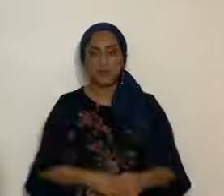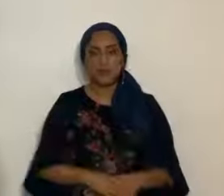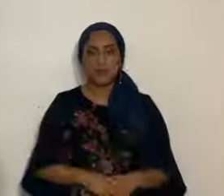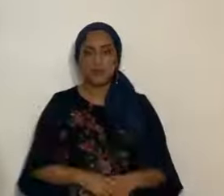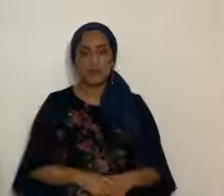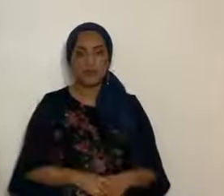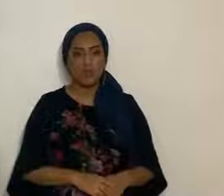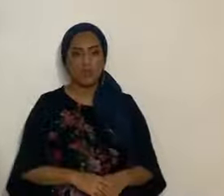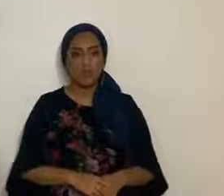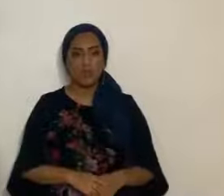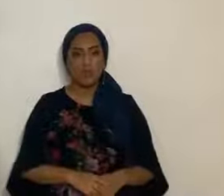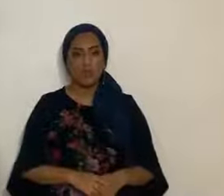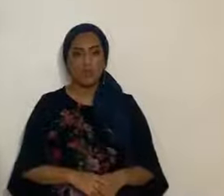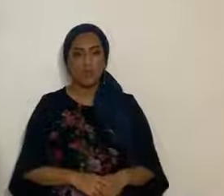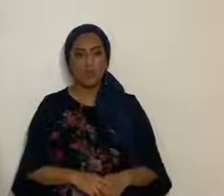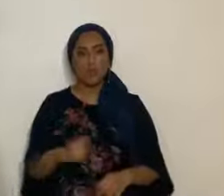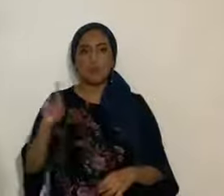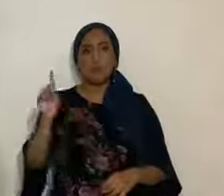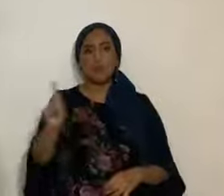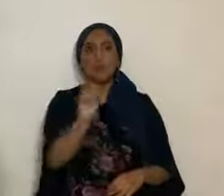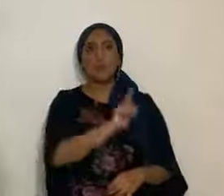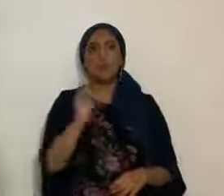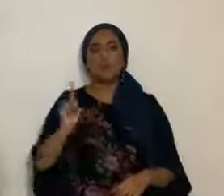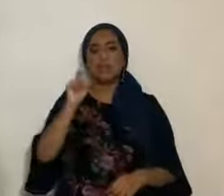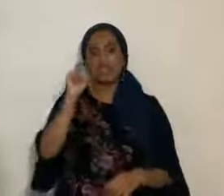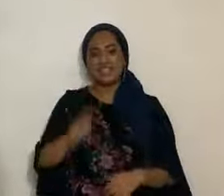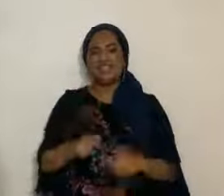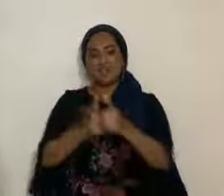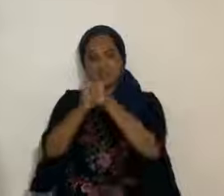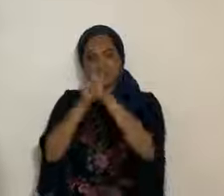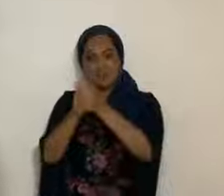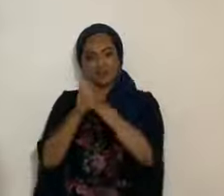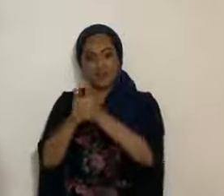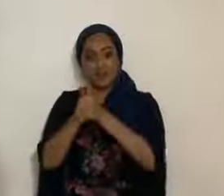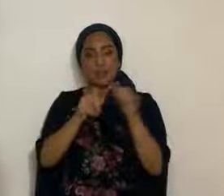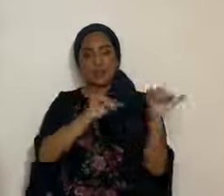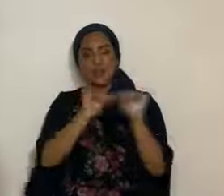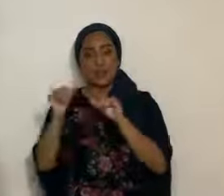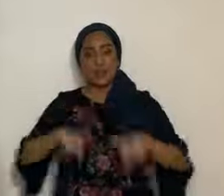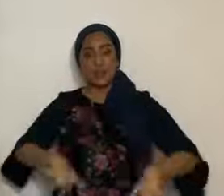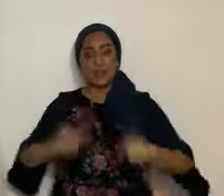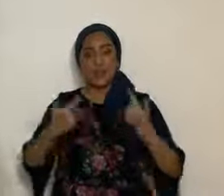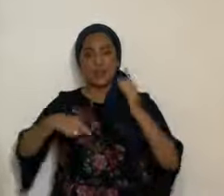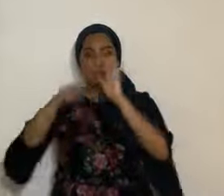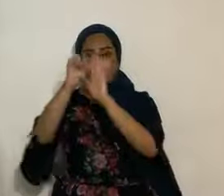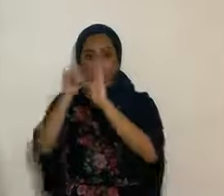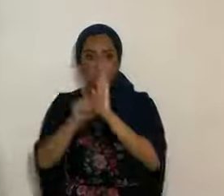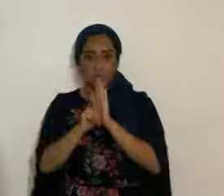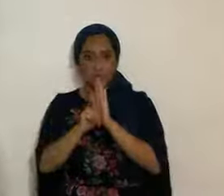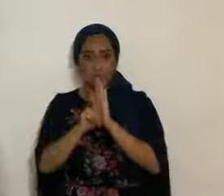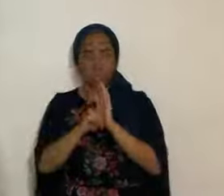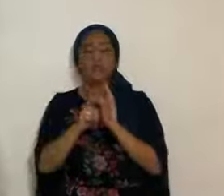cada uno de nosotros debemos de seguir adelante, así como fue la vida de Moisés. Vamos a ir